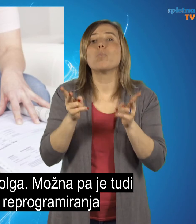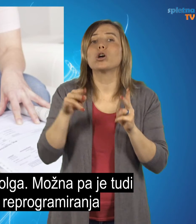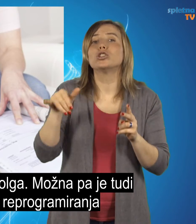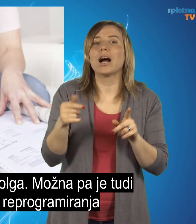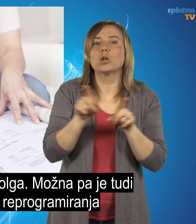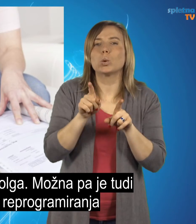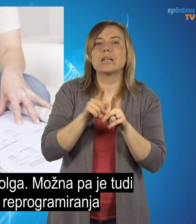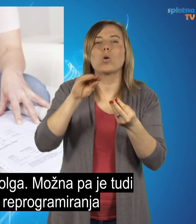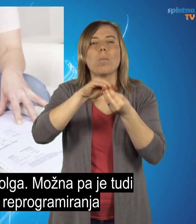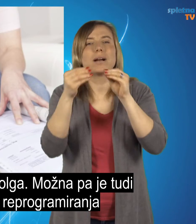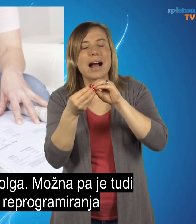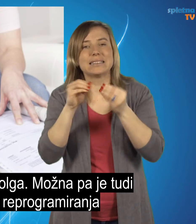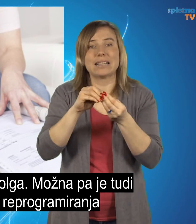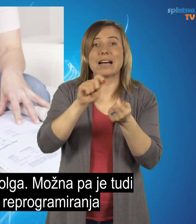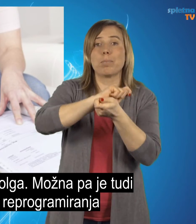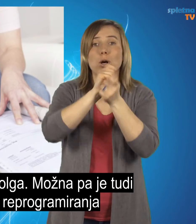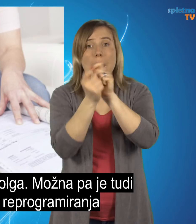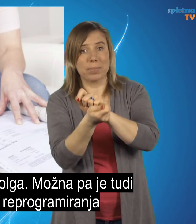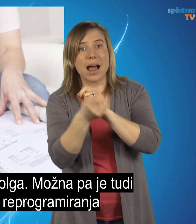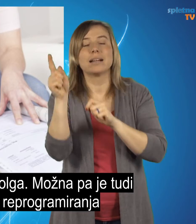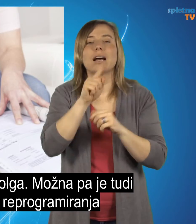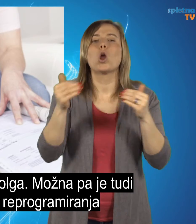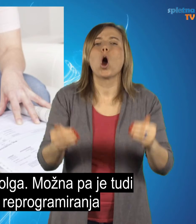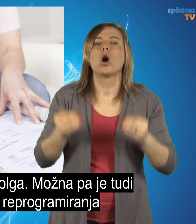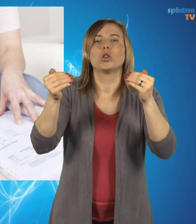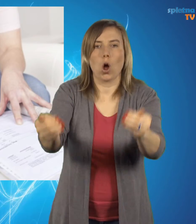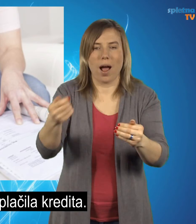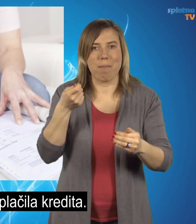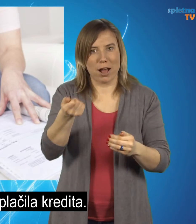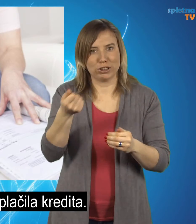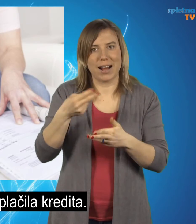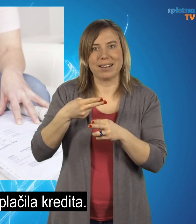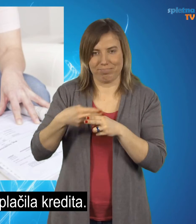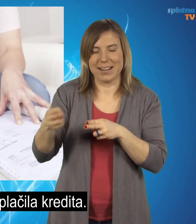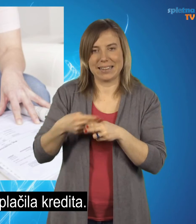Možna pa je tudi kombinacija reprogramiranja in odloga plačila kredita.